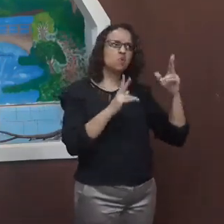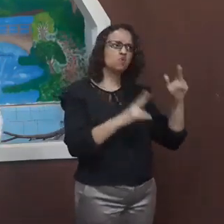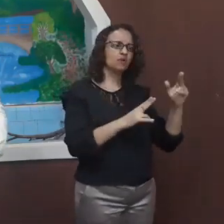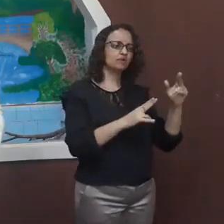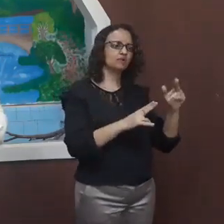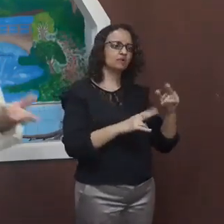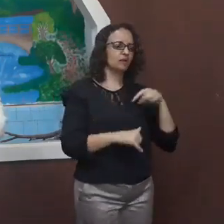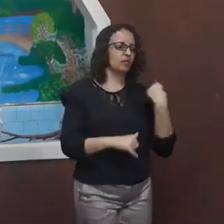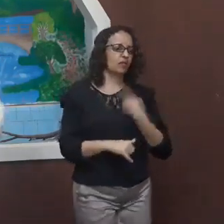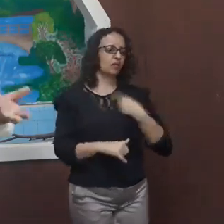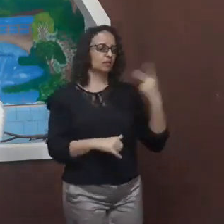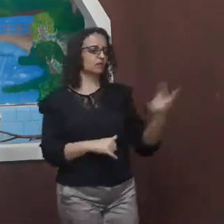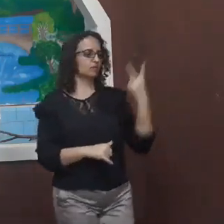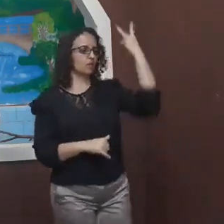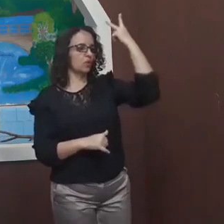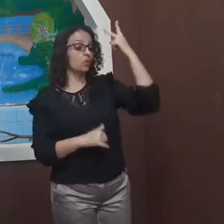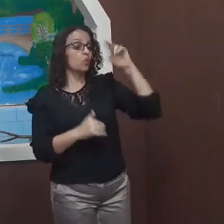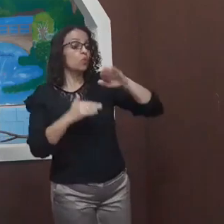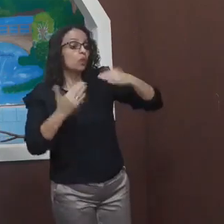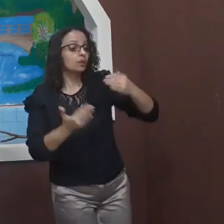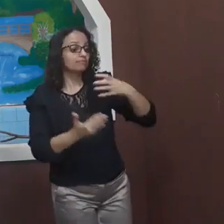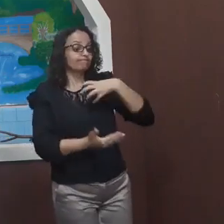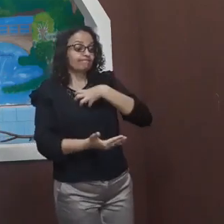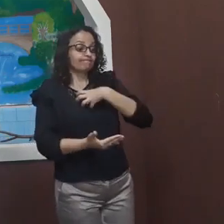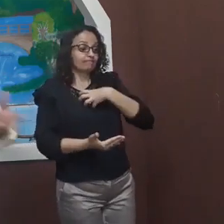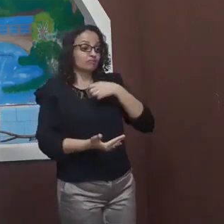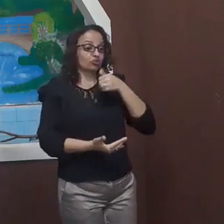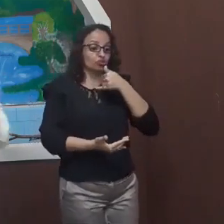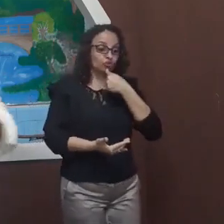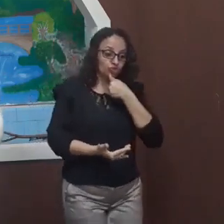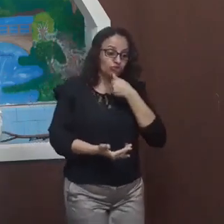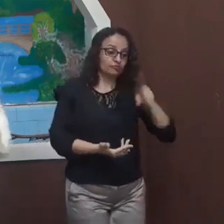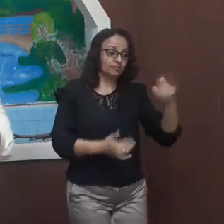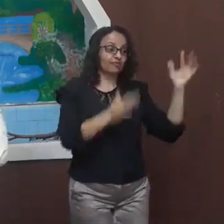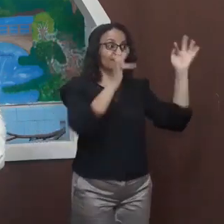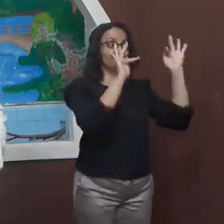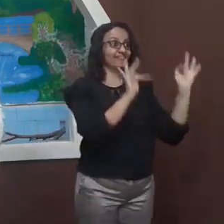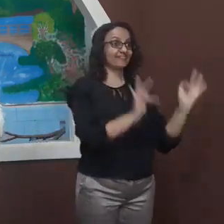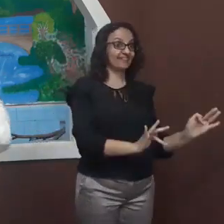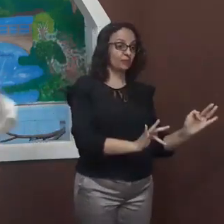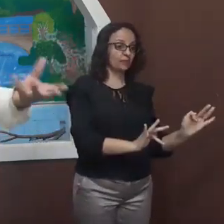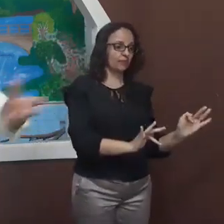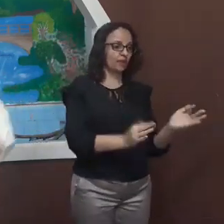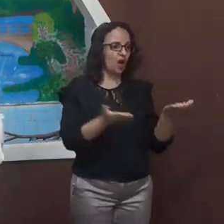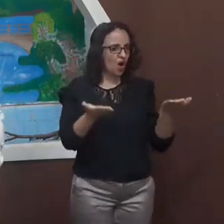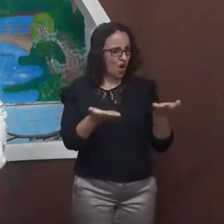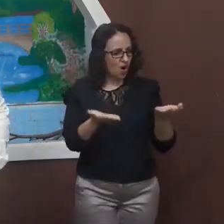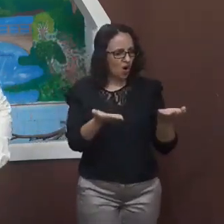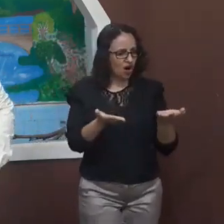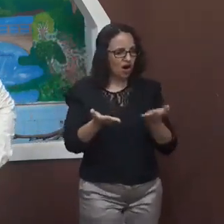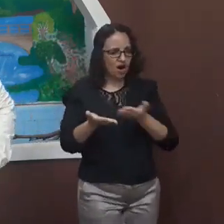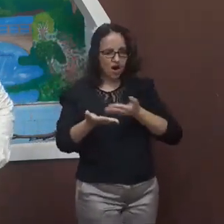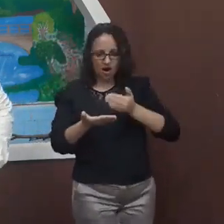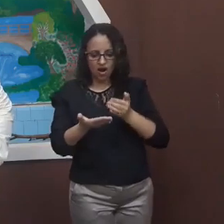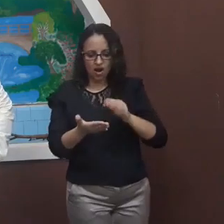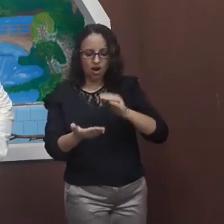dado valor porque um dia nós passamos pelo sofrimento. O prato de comida gostoso, ele é muito gostoso quando nós passamos